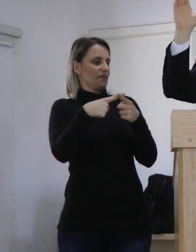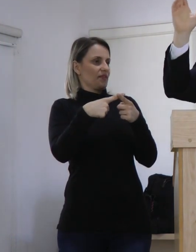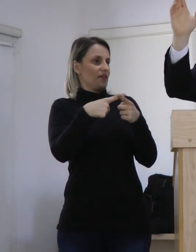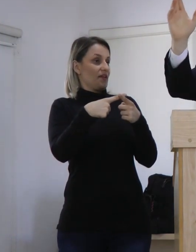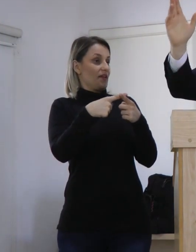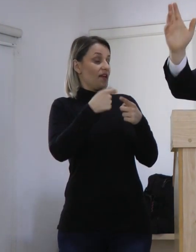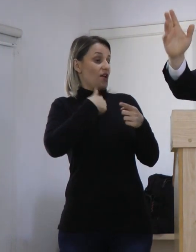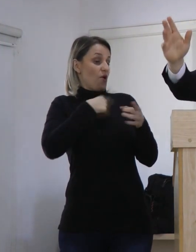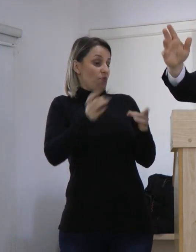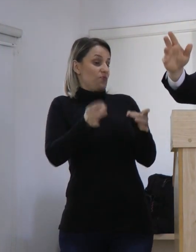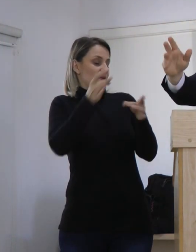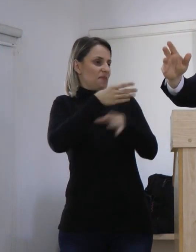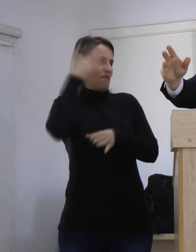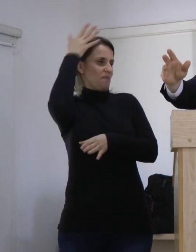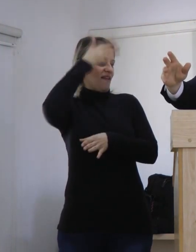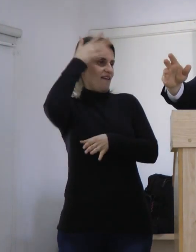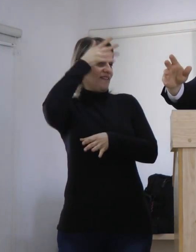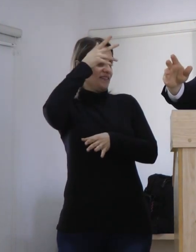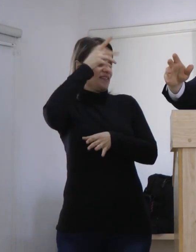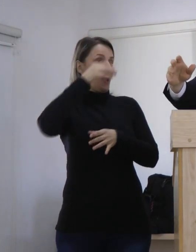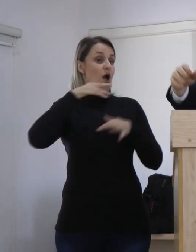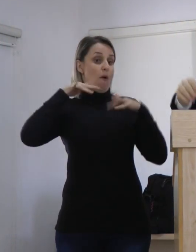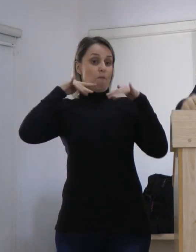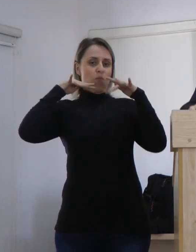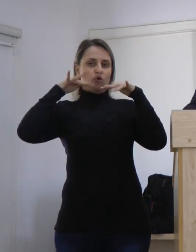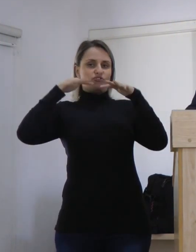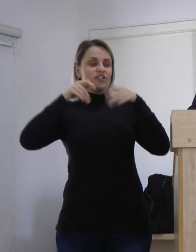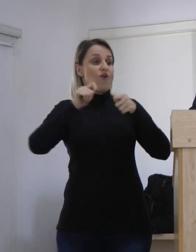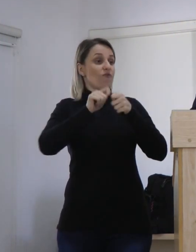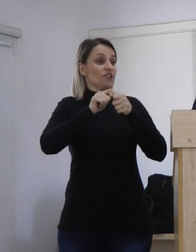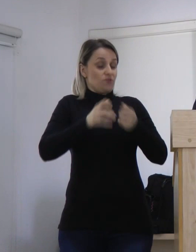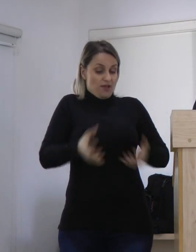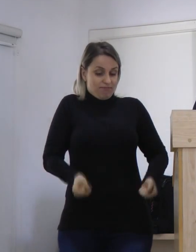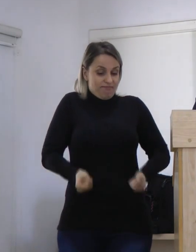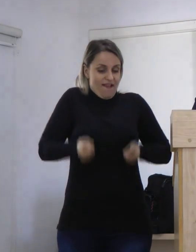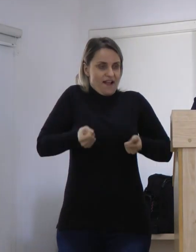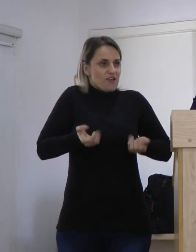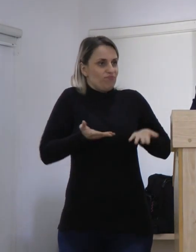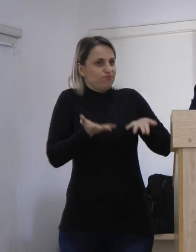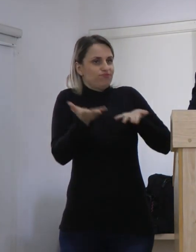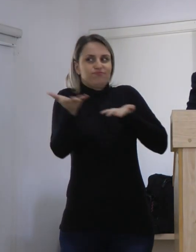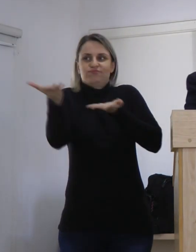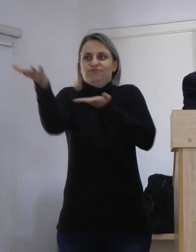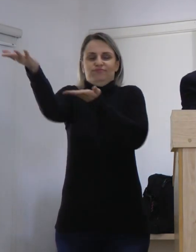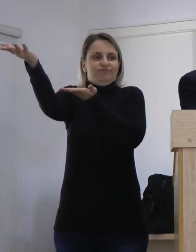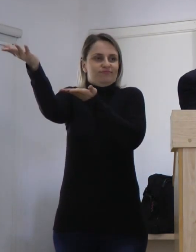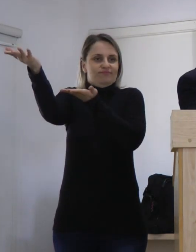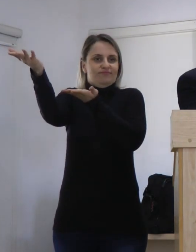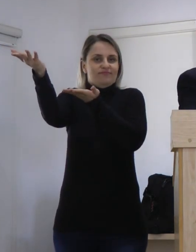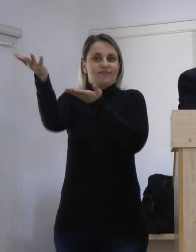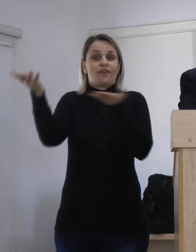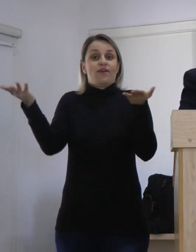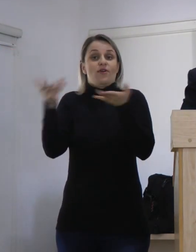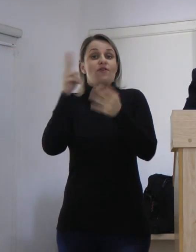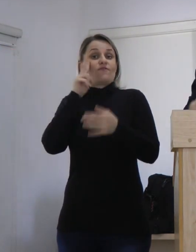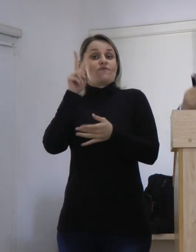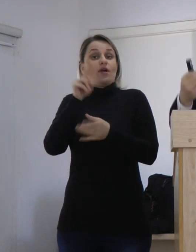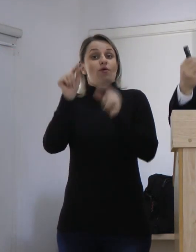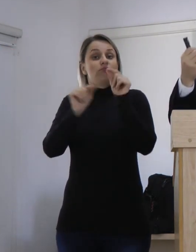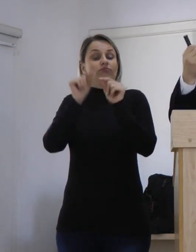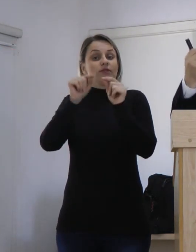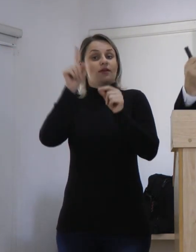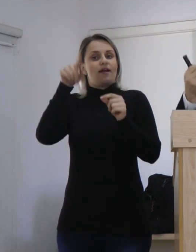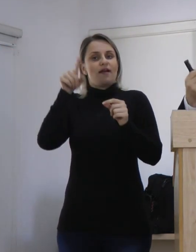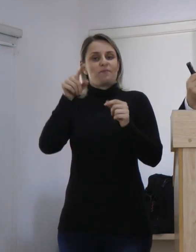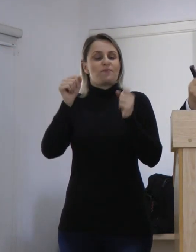multidão. Vejam, meus amigos, O que essa doutrina é capaz de fazer